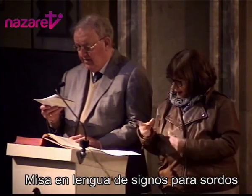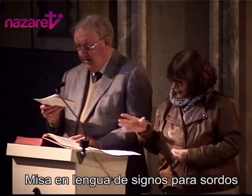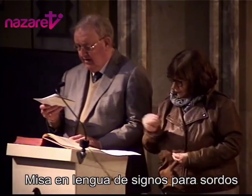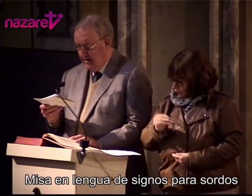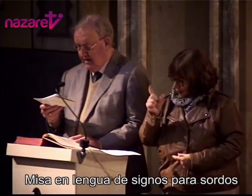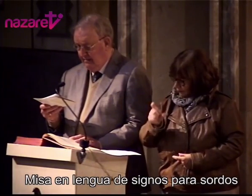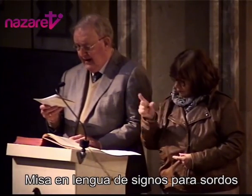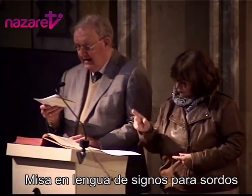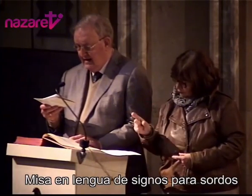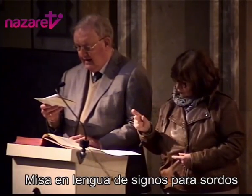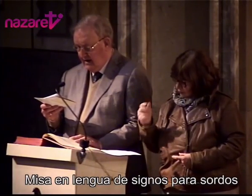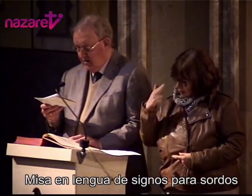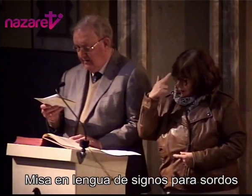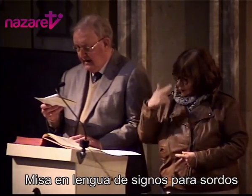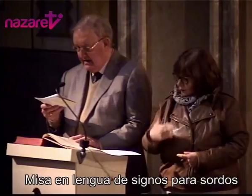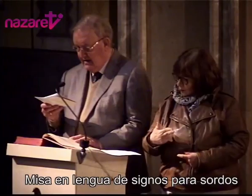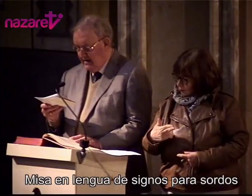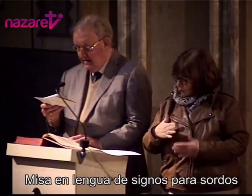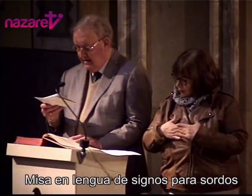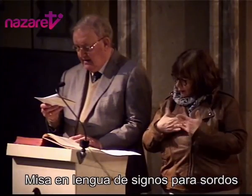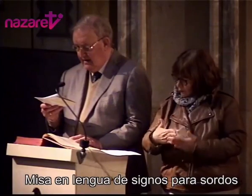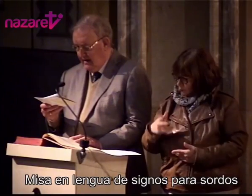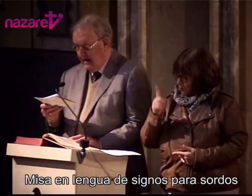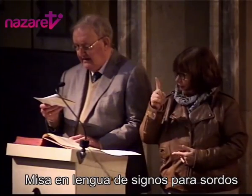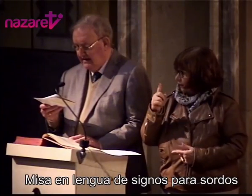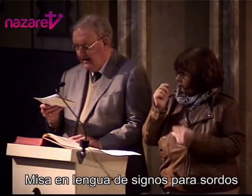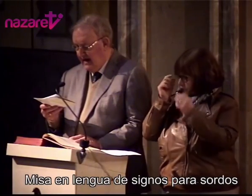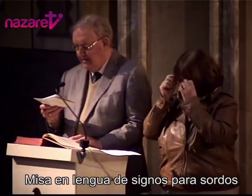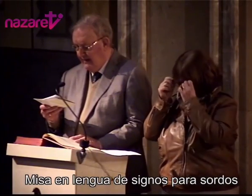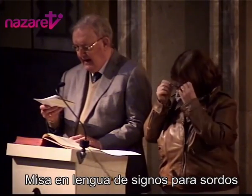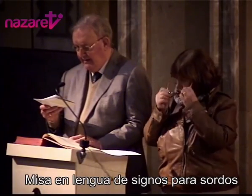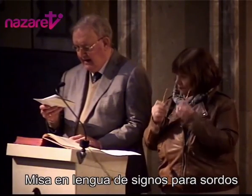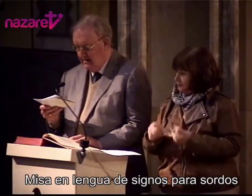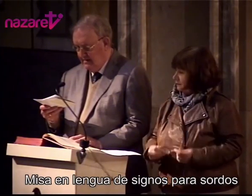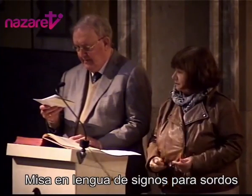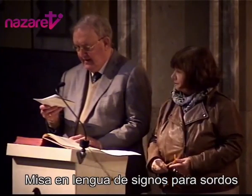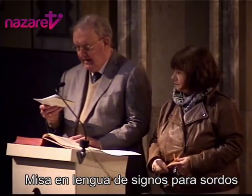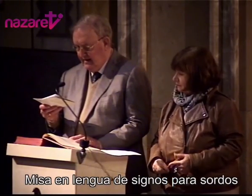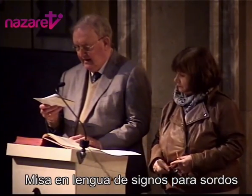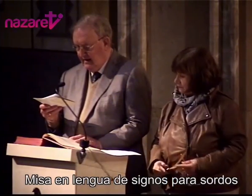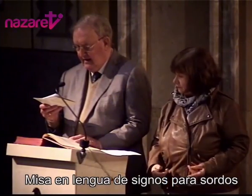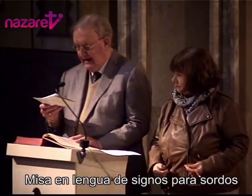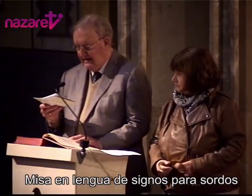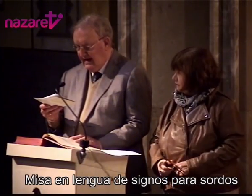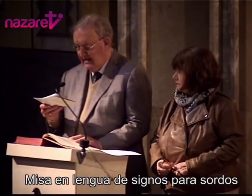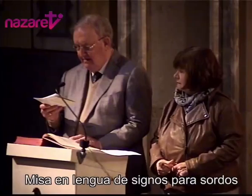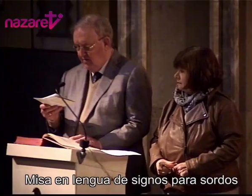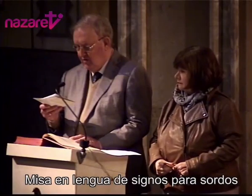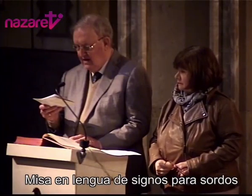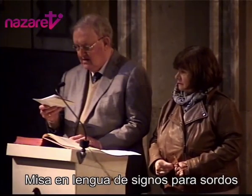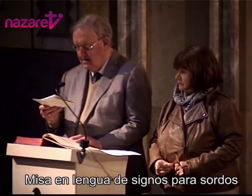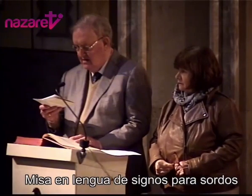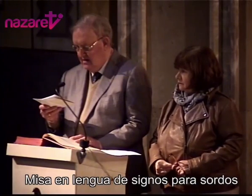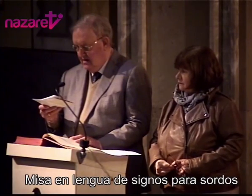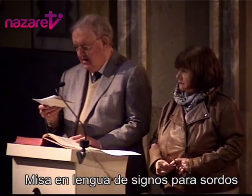sembrador y pan al que come, así será mi palabra. la que sale de mi